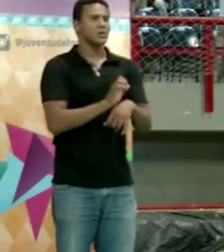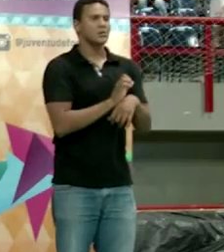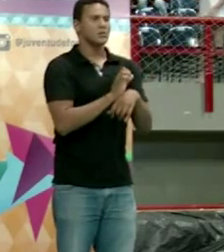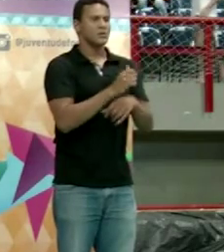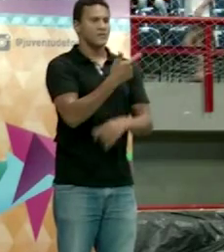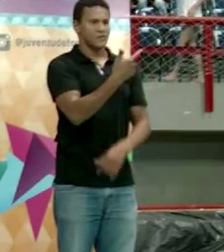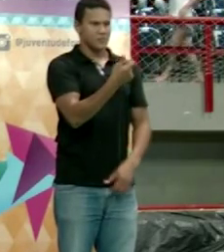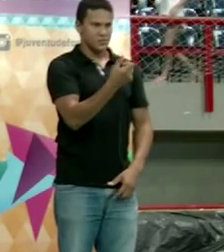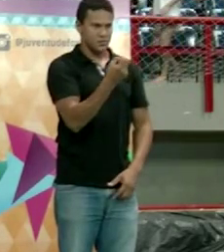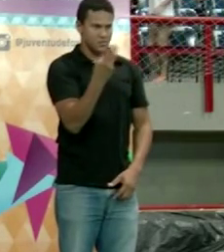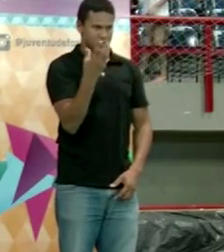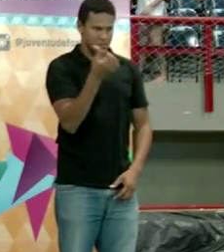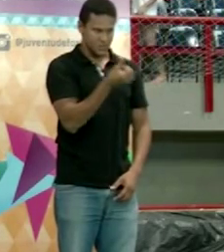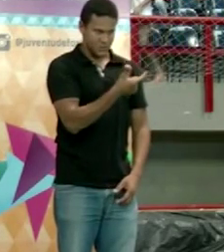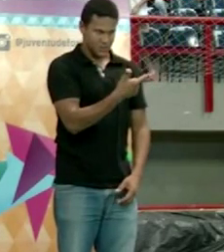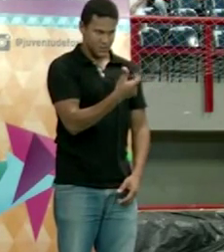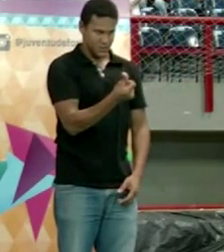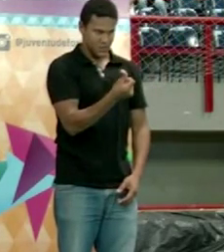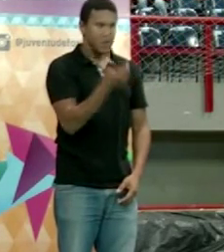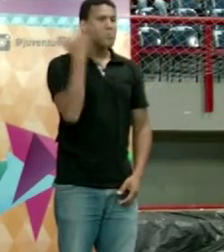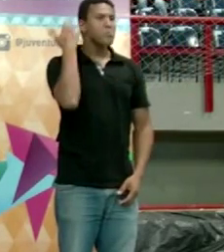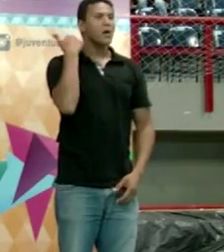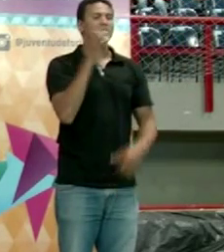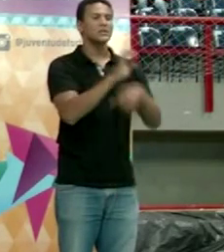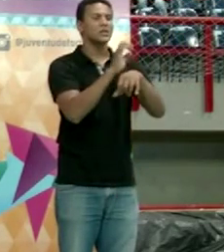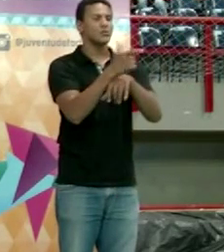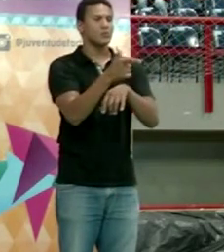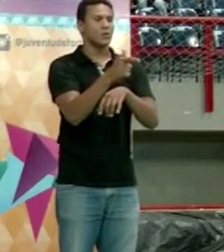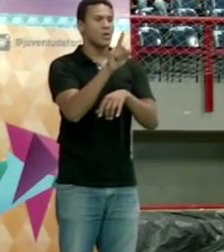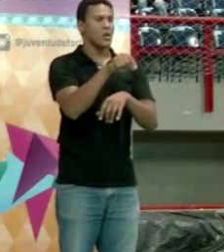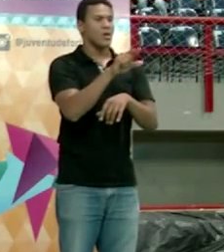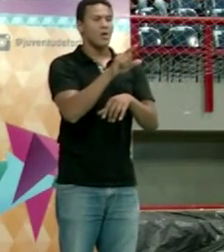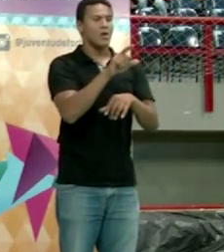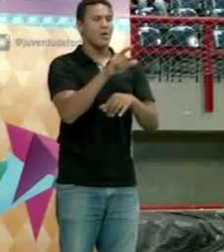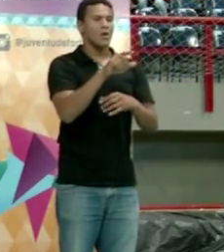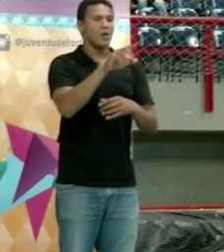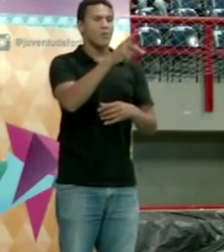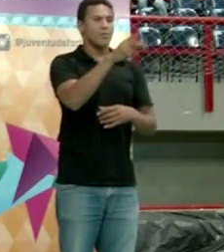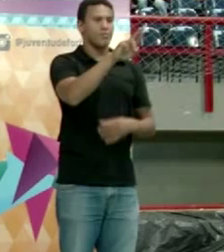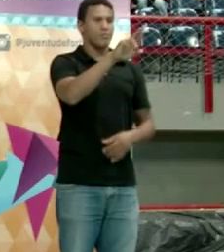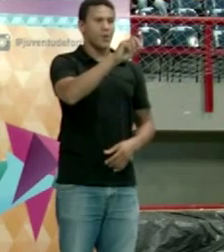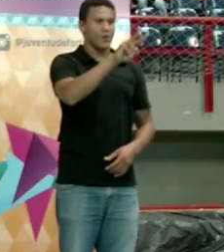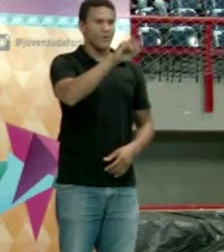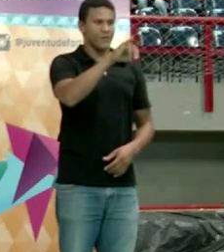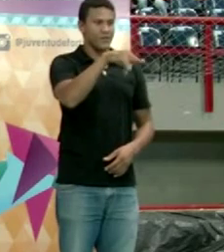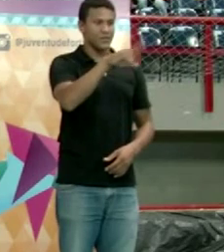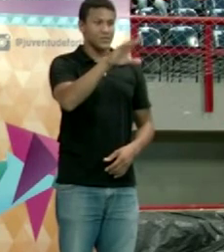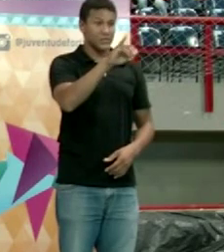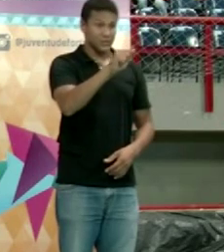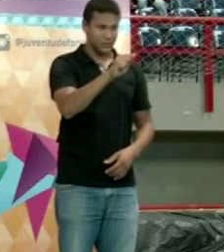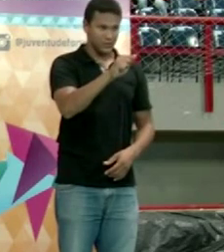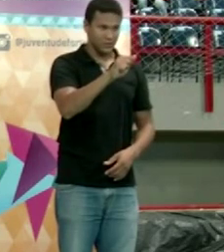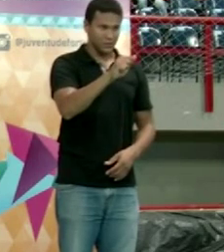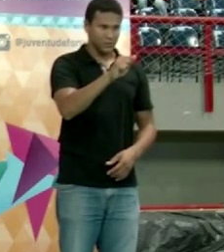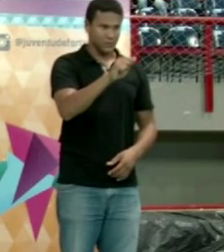havia o quê? Províncias. Qual é a diferença? Homem, anote, você vai esquecer, tá? O Legião Urbana